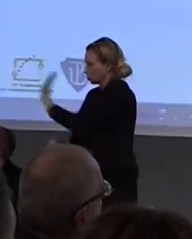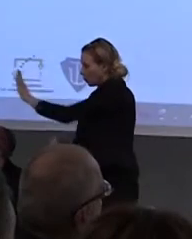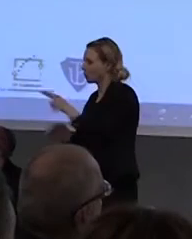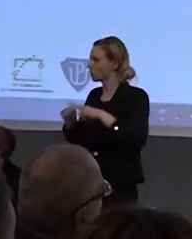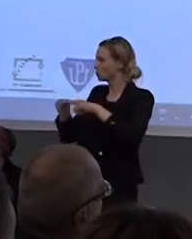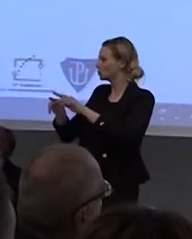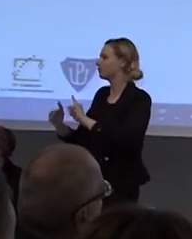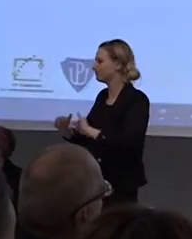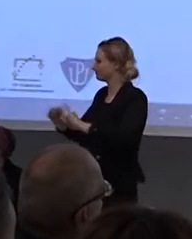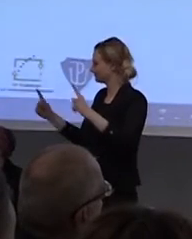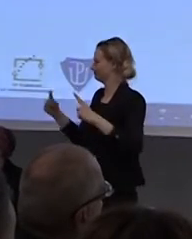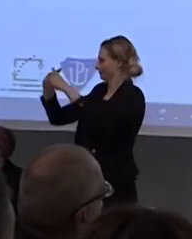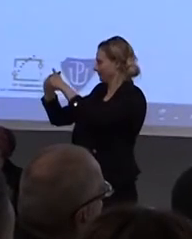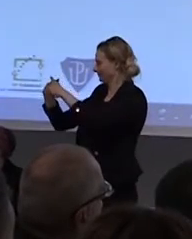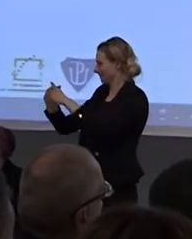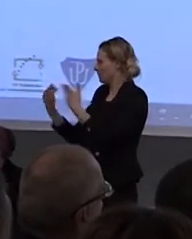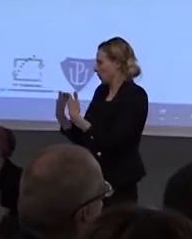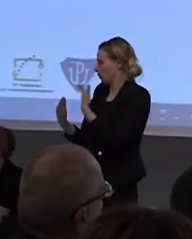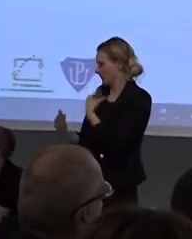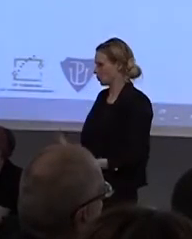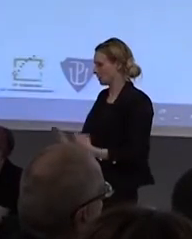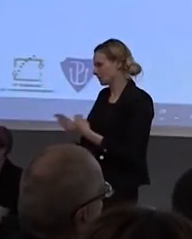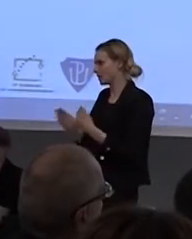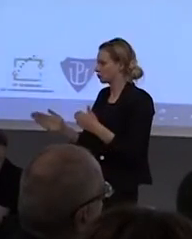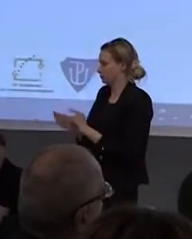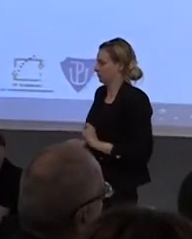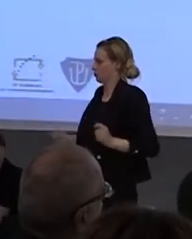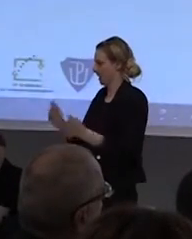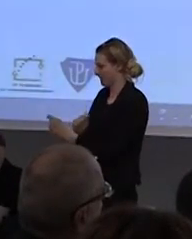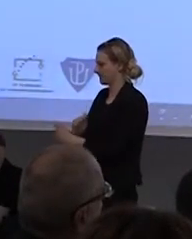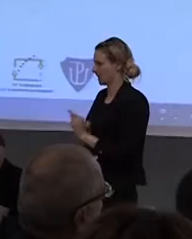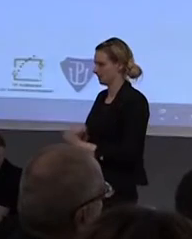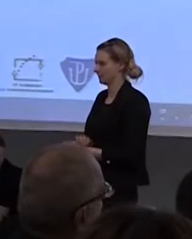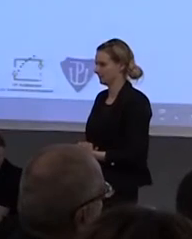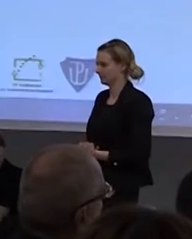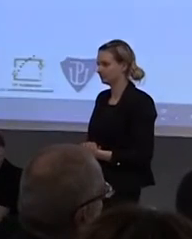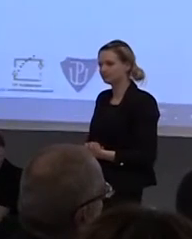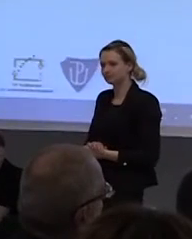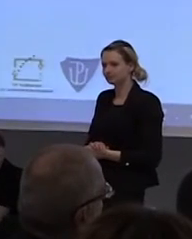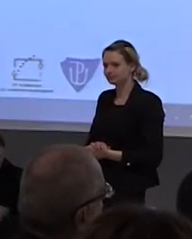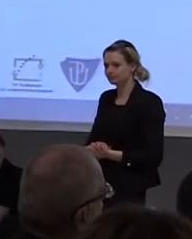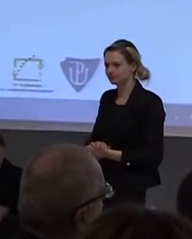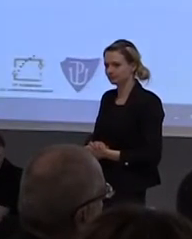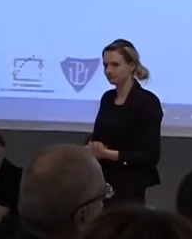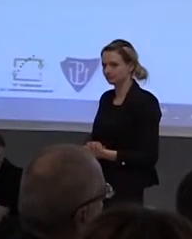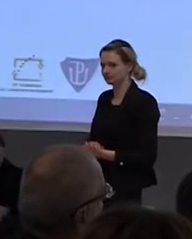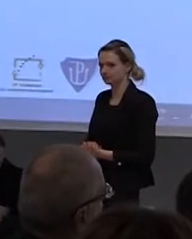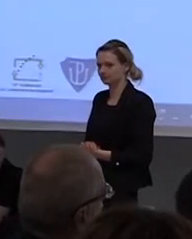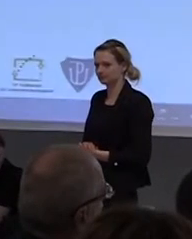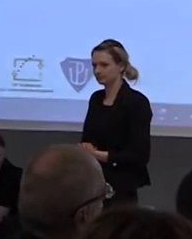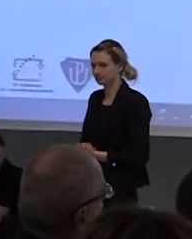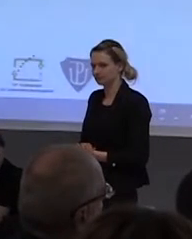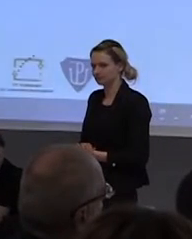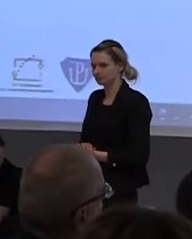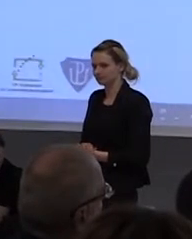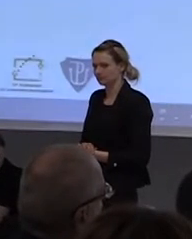Some professionals believe that the most important needs to attend to are those that are related to children's impairments.